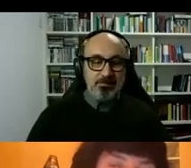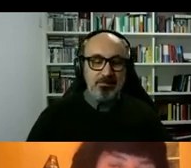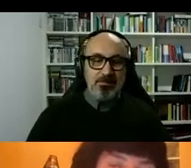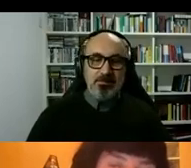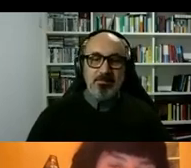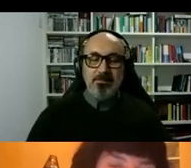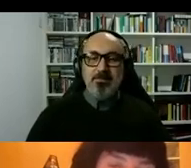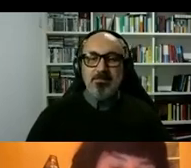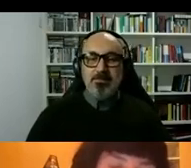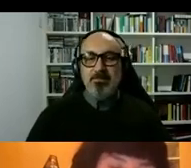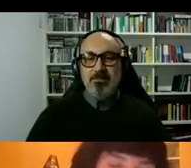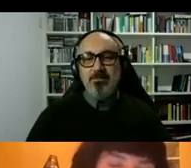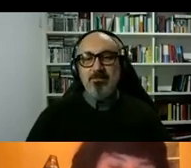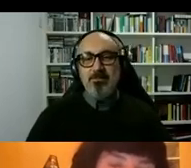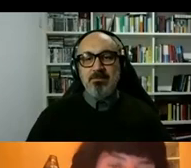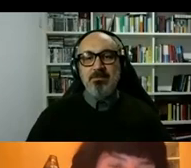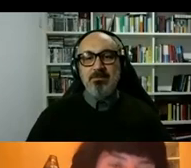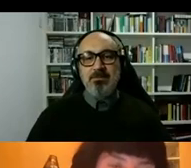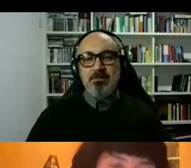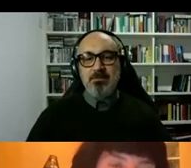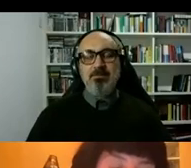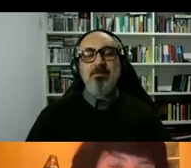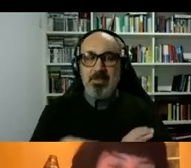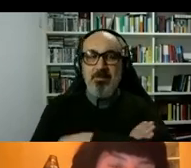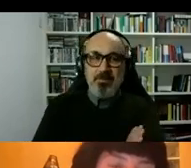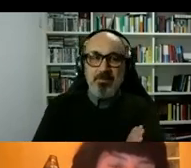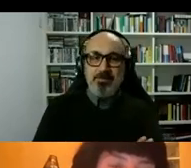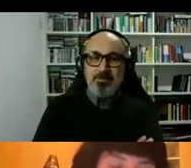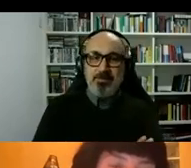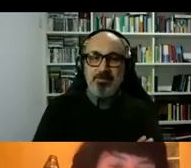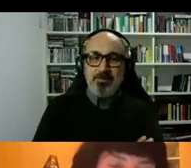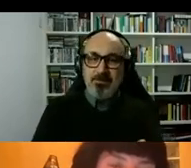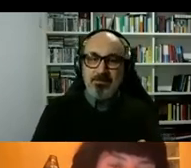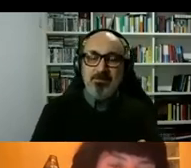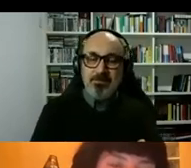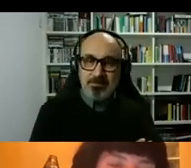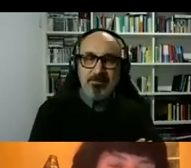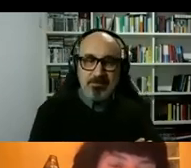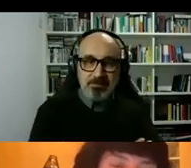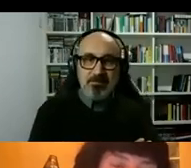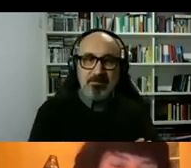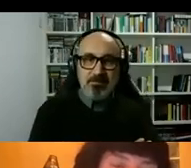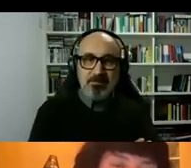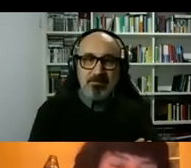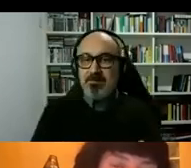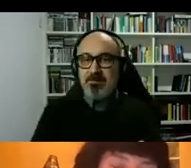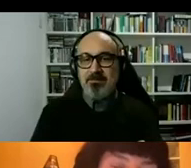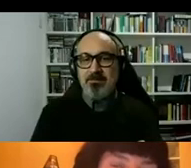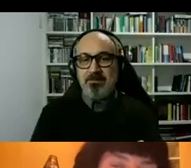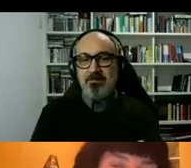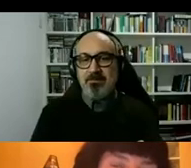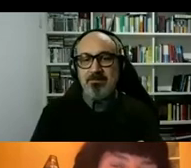o en Venezuela, que sí hay formación de intérpretes profesionales en lengua de señas, y eso sucede por hechos